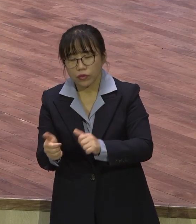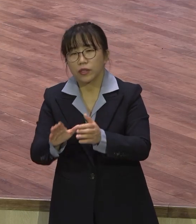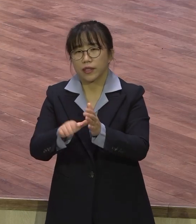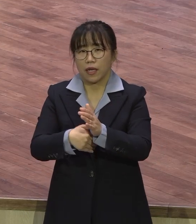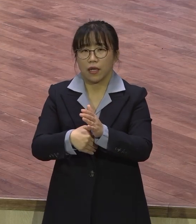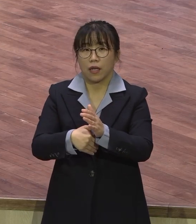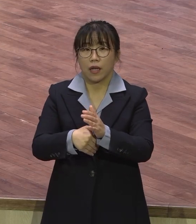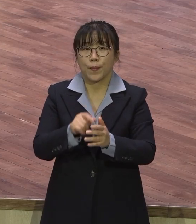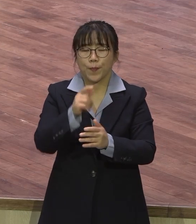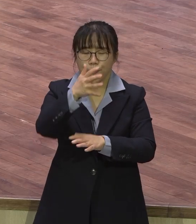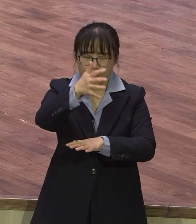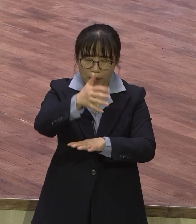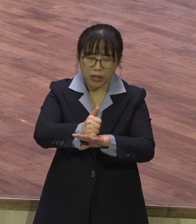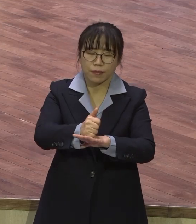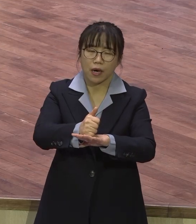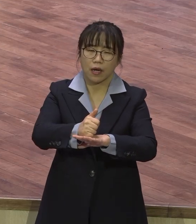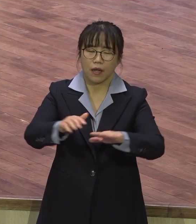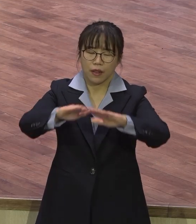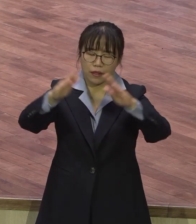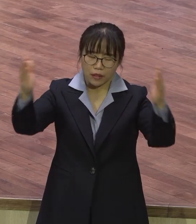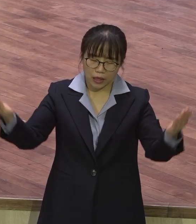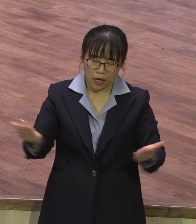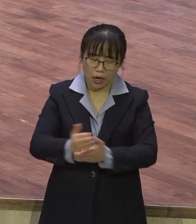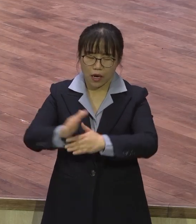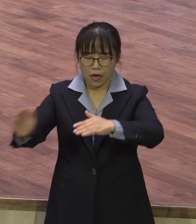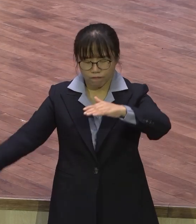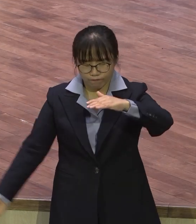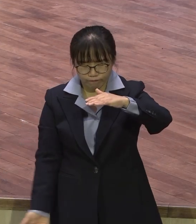다 이루었다